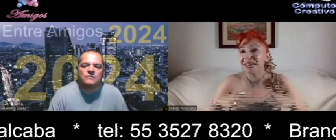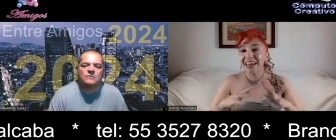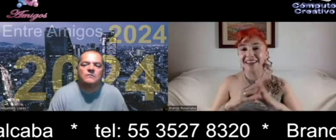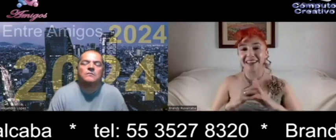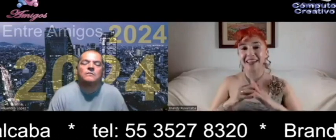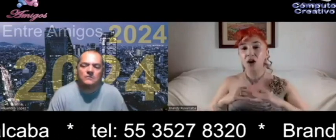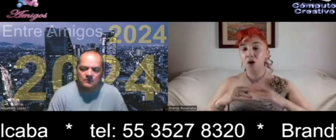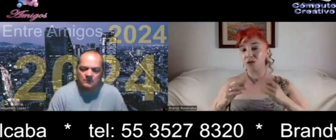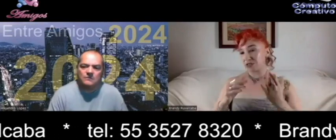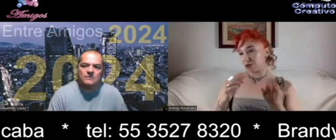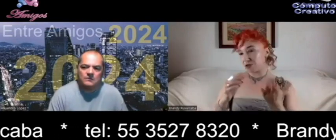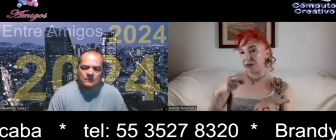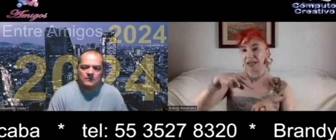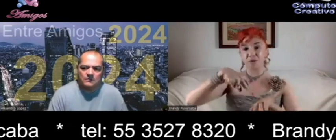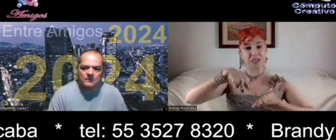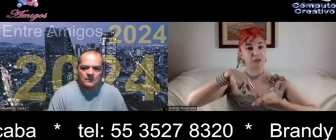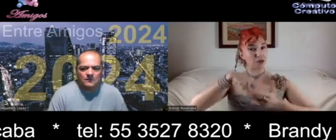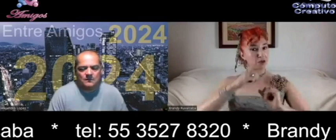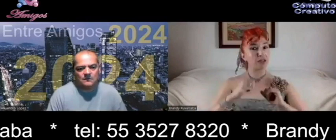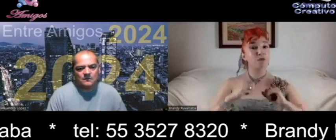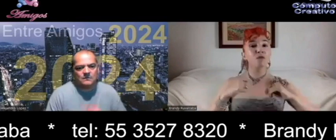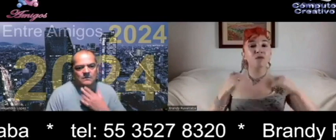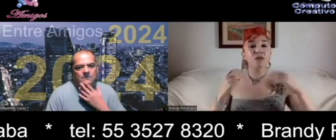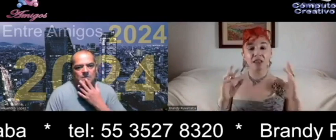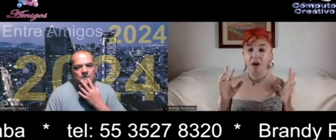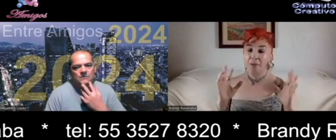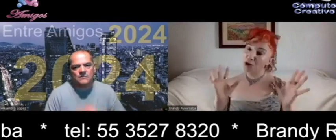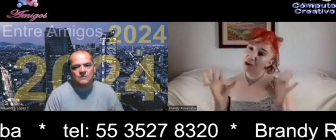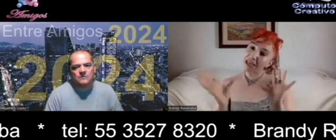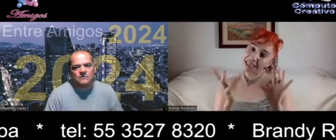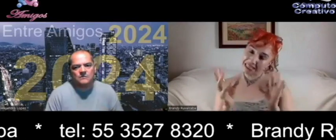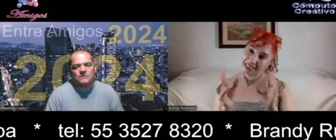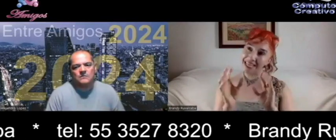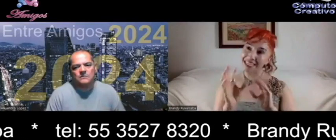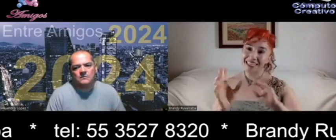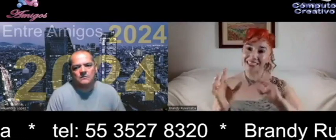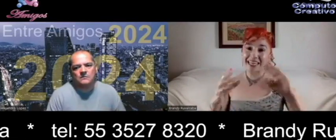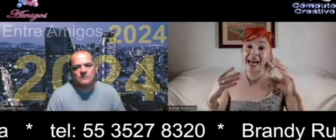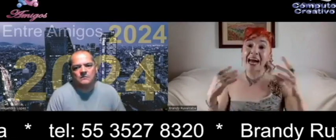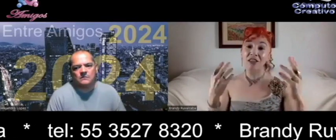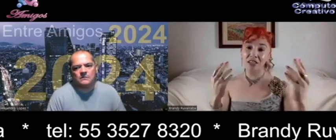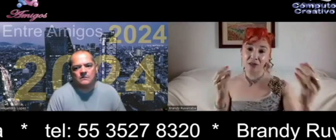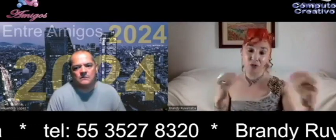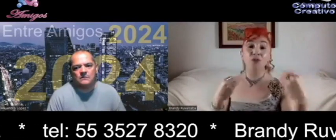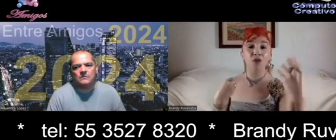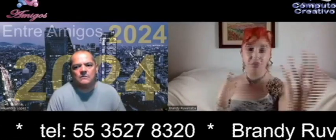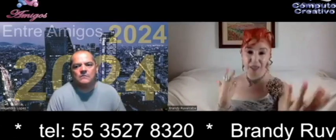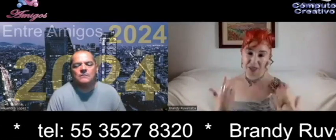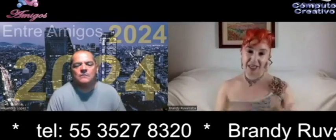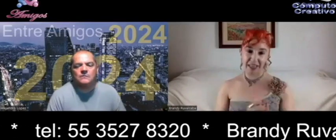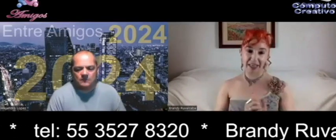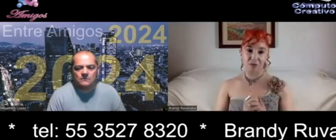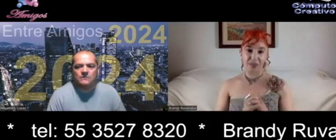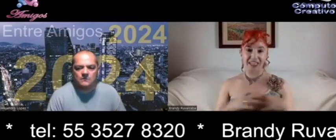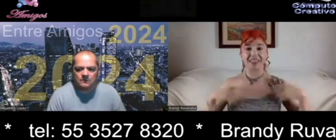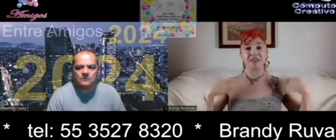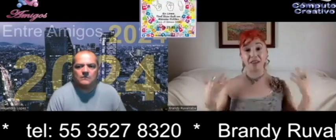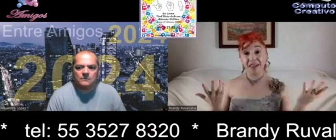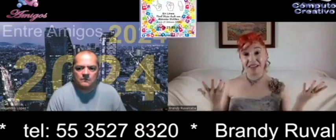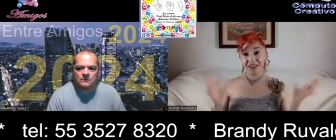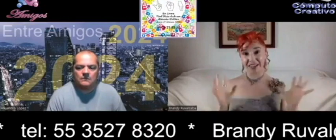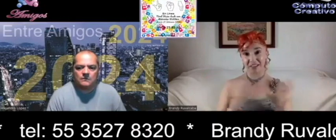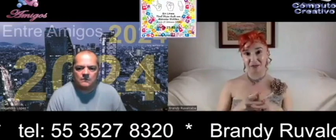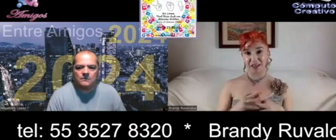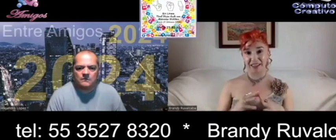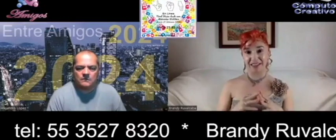del vientre, otras como el ballet, pues es más con las puntas. Toda la danza tiene su forma especial de comunicarse